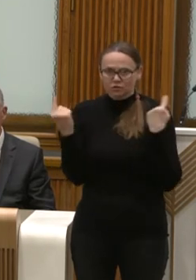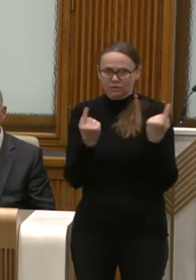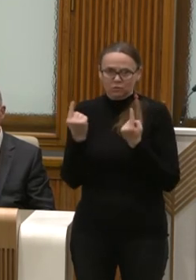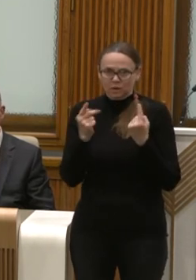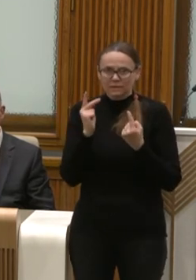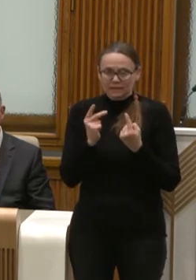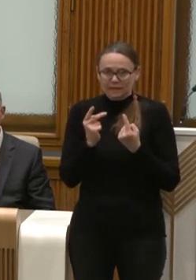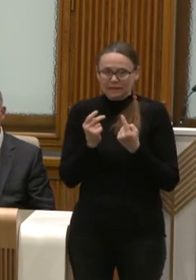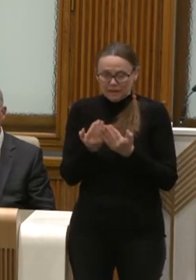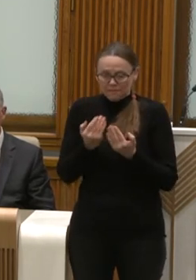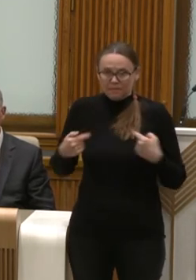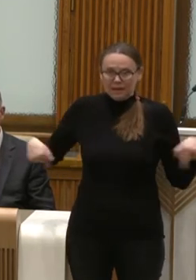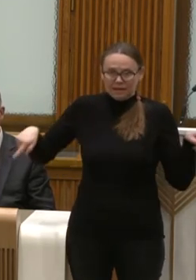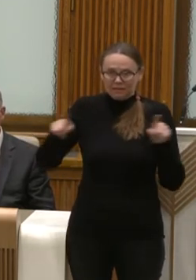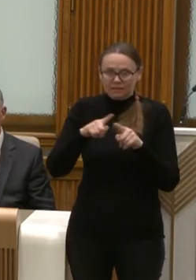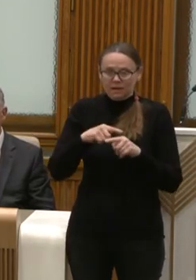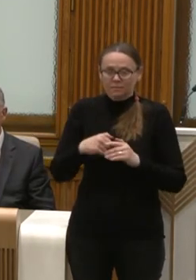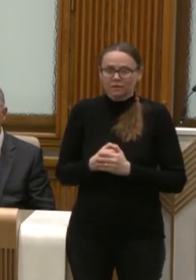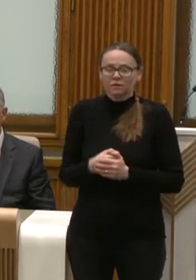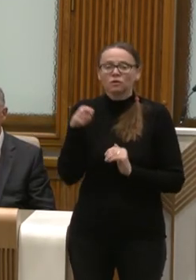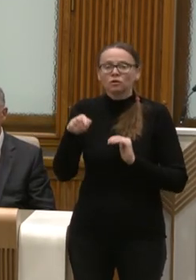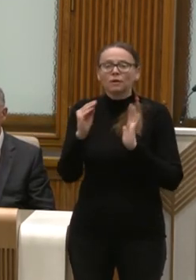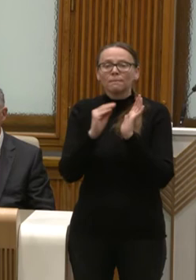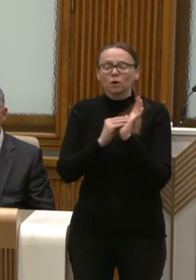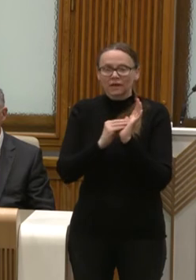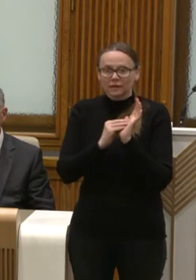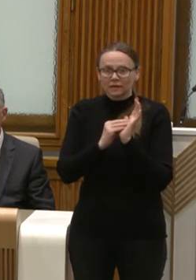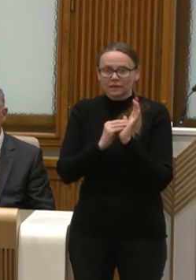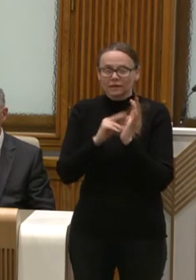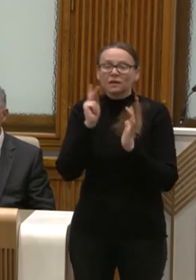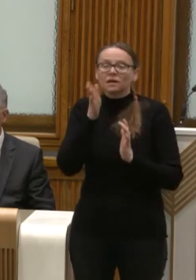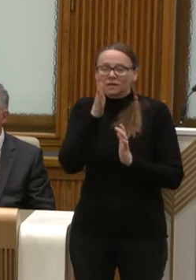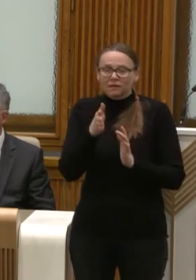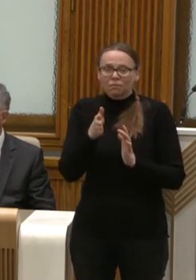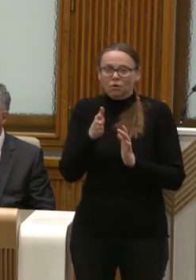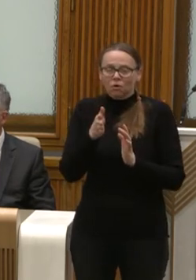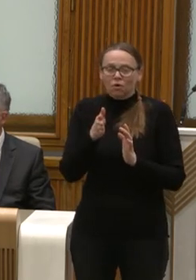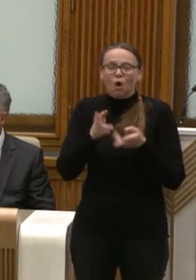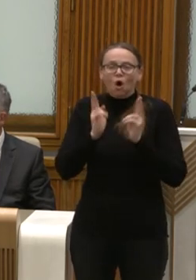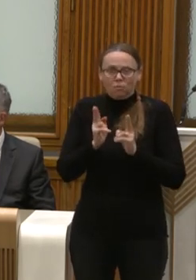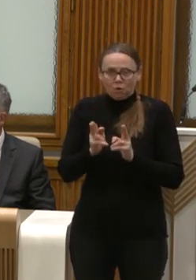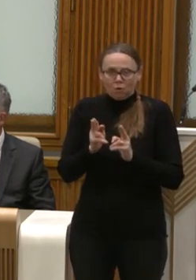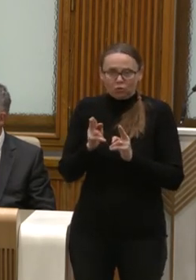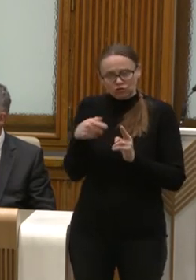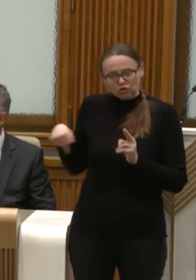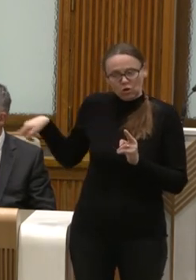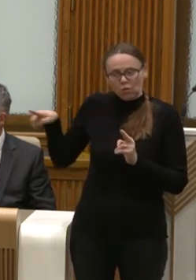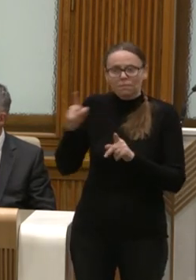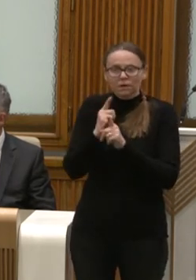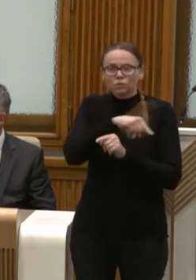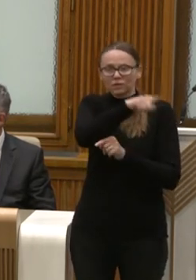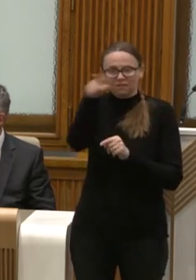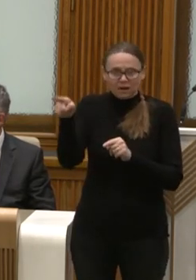ki je pred nami. Ne, to je samo pač podatek, ki bo omogočal nam, pa tudi